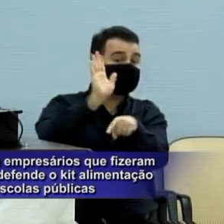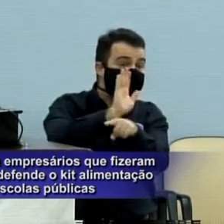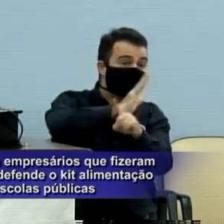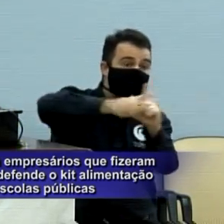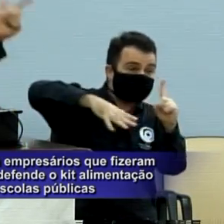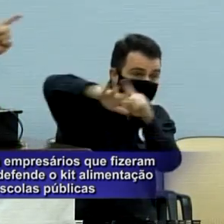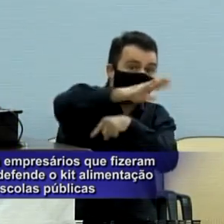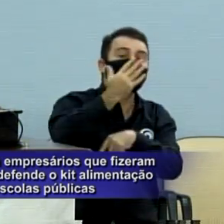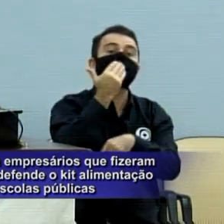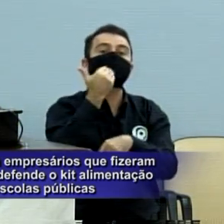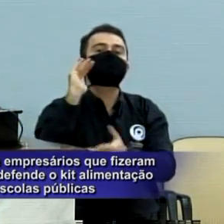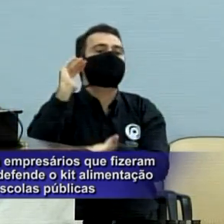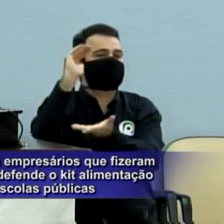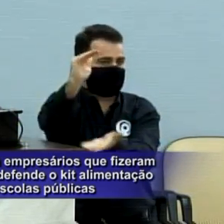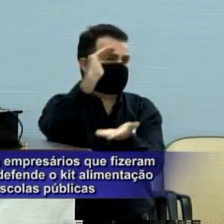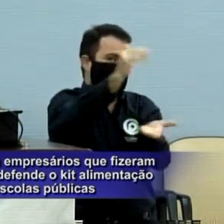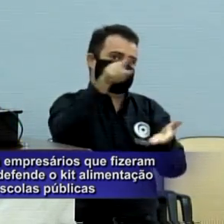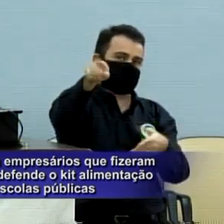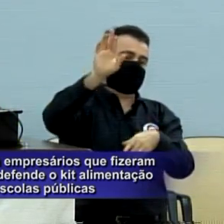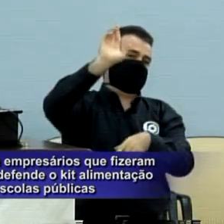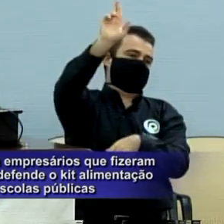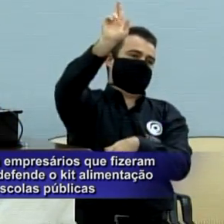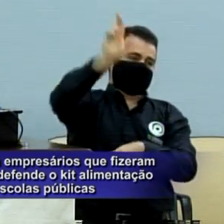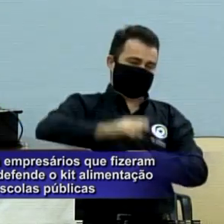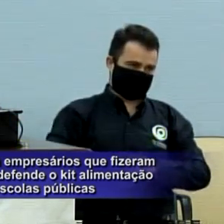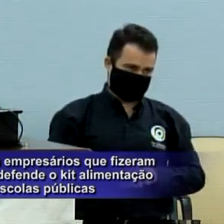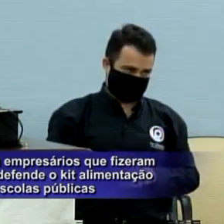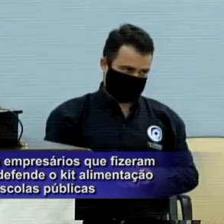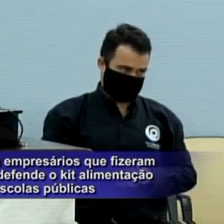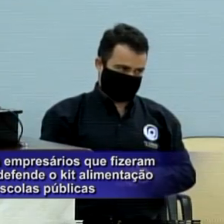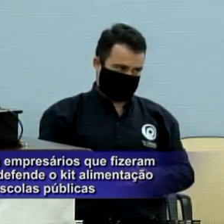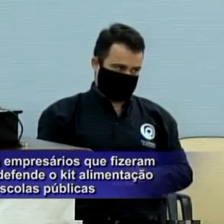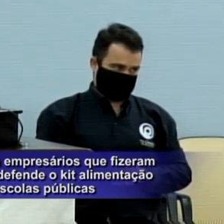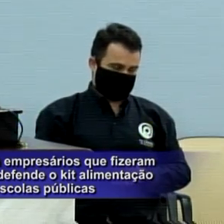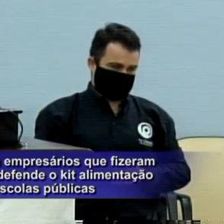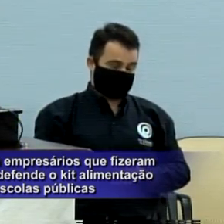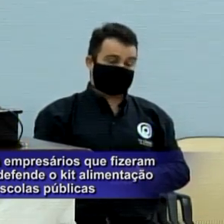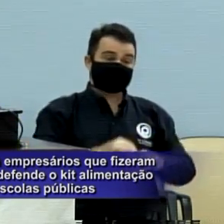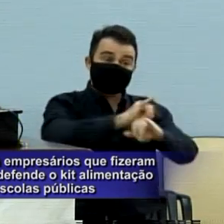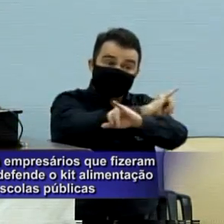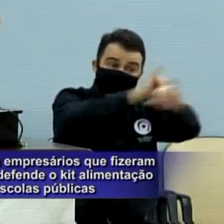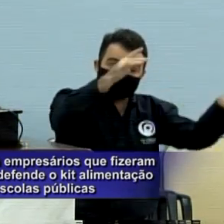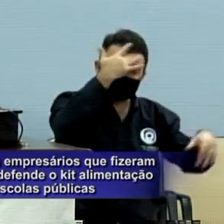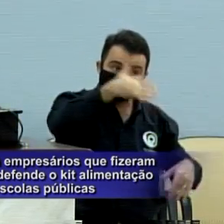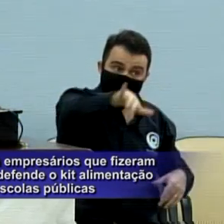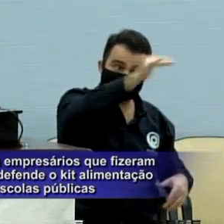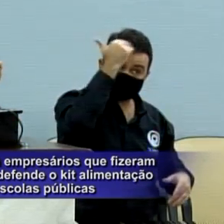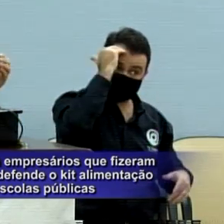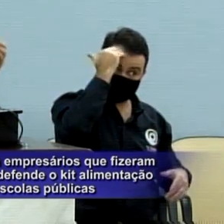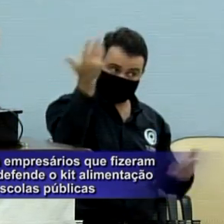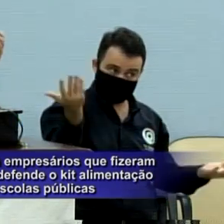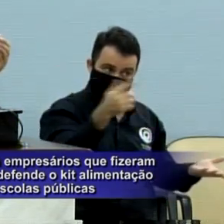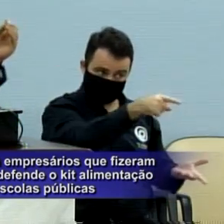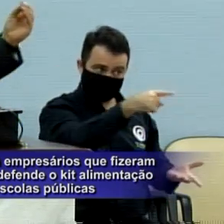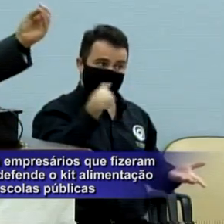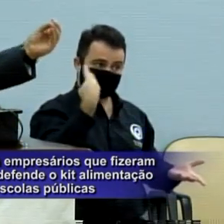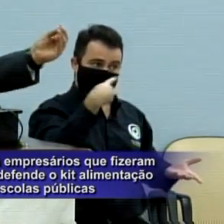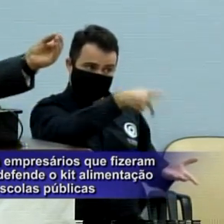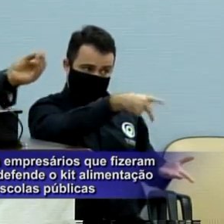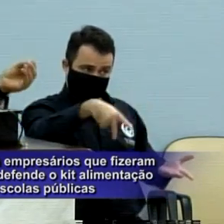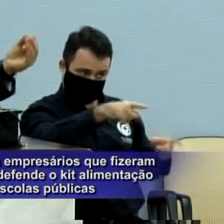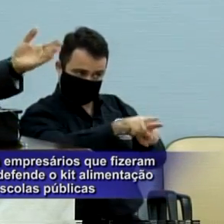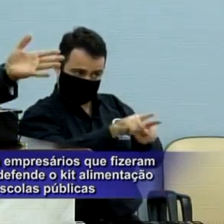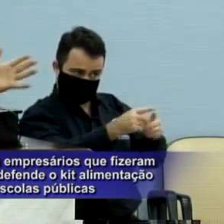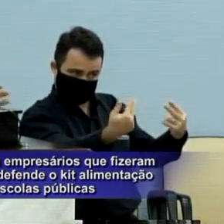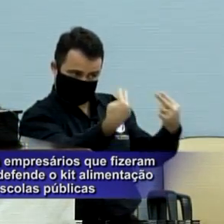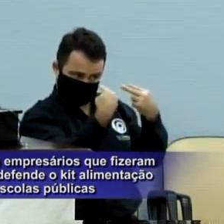ofertar alimento às famílias que necessitam. Então, nós temos que passar isso para a comunidade, vereador Renato. A comunidade tem que saber